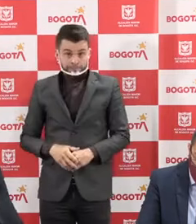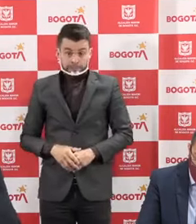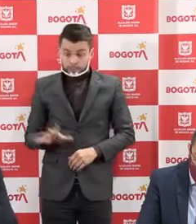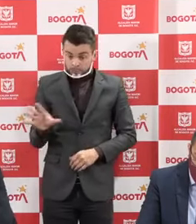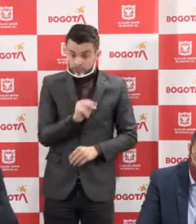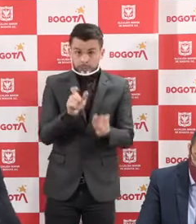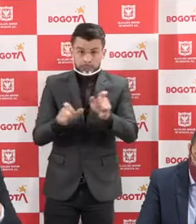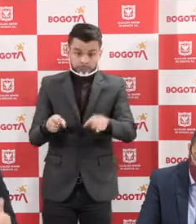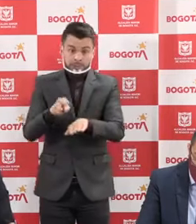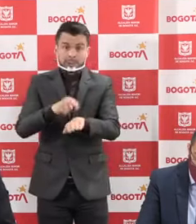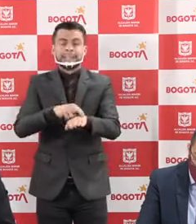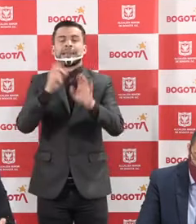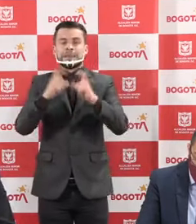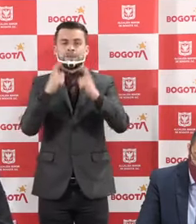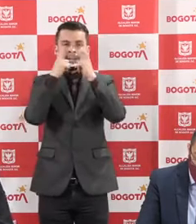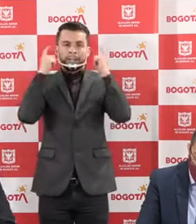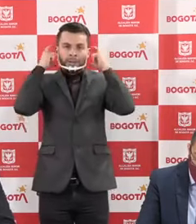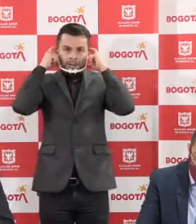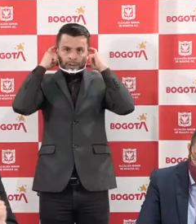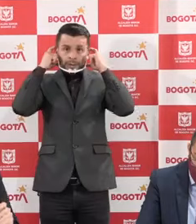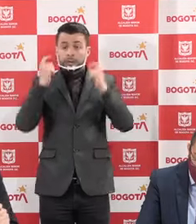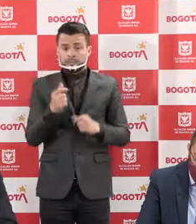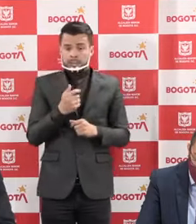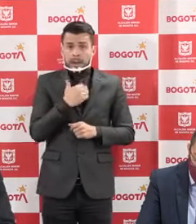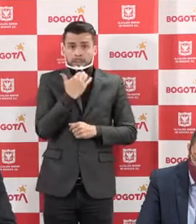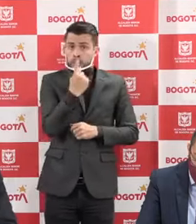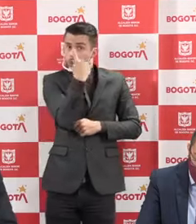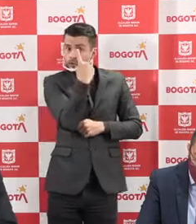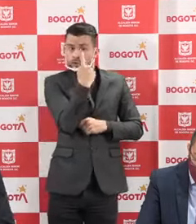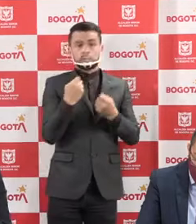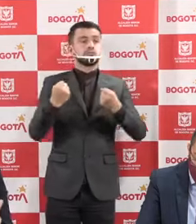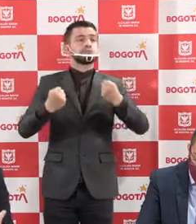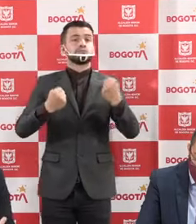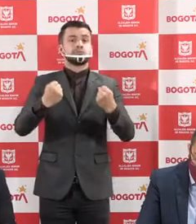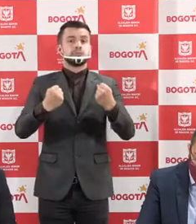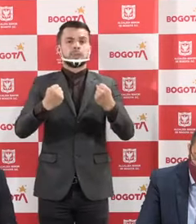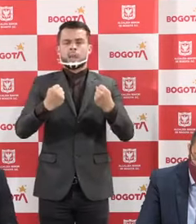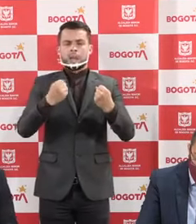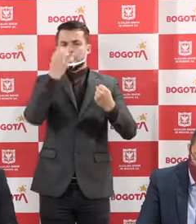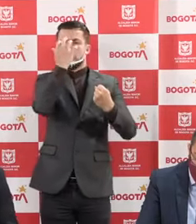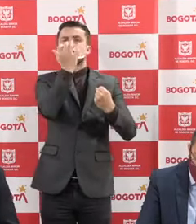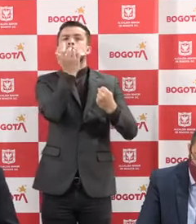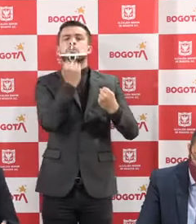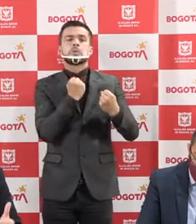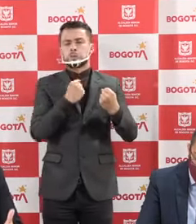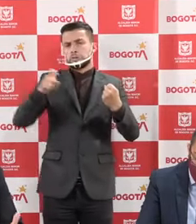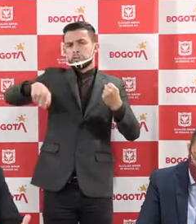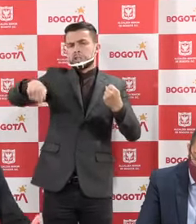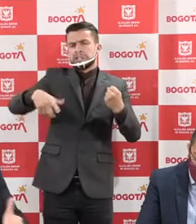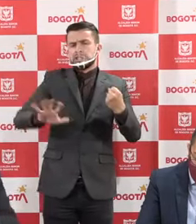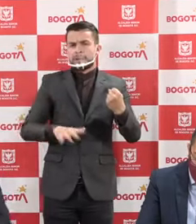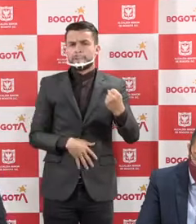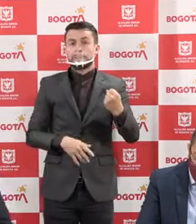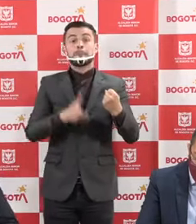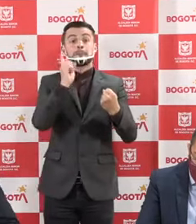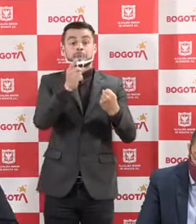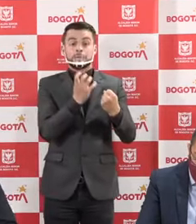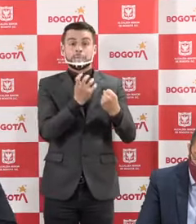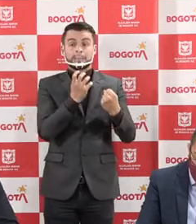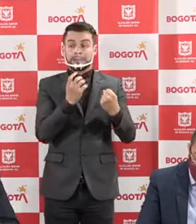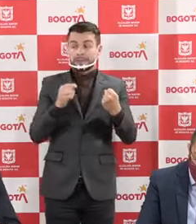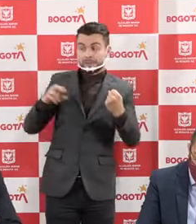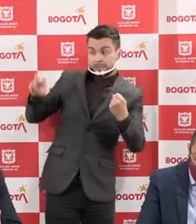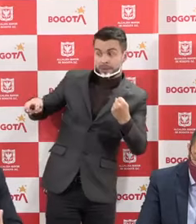porten un tapabocas si viaja más de una persona si sólo está el conductor no requiere de un tapabocas simplemente si va acompañado de otras